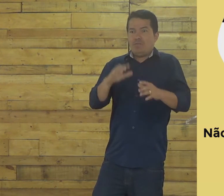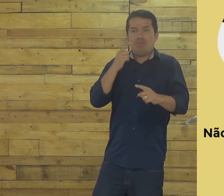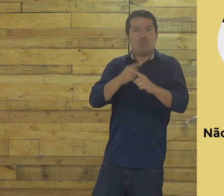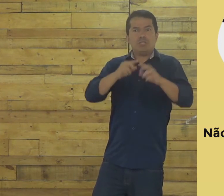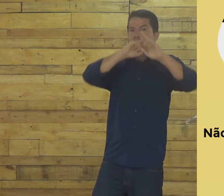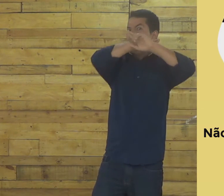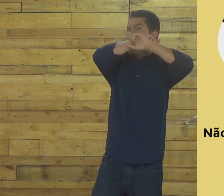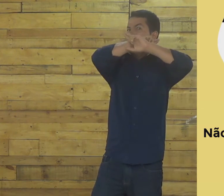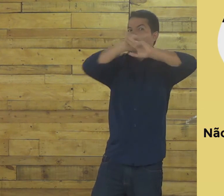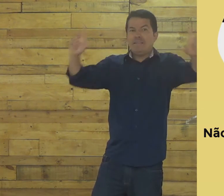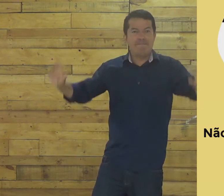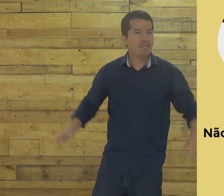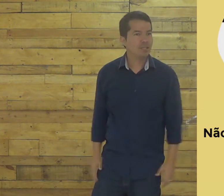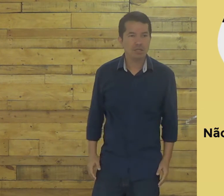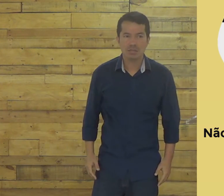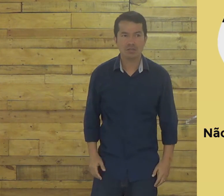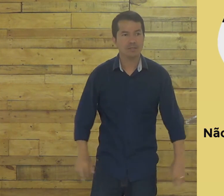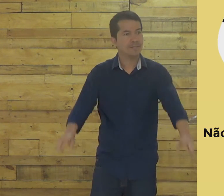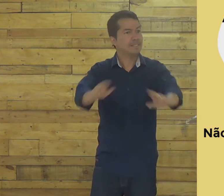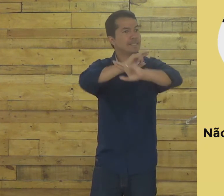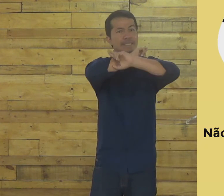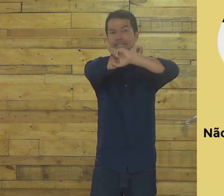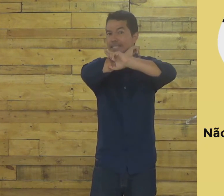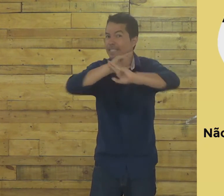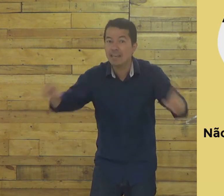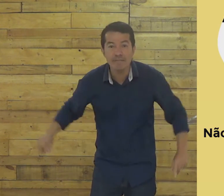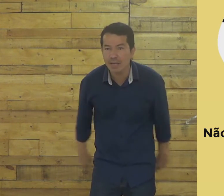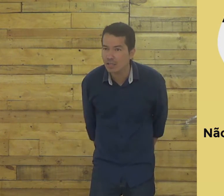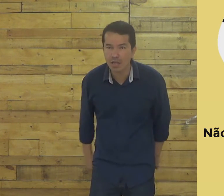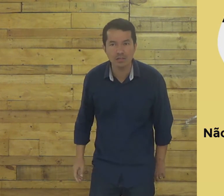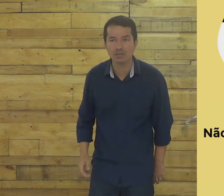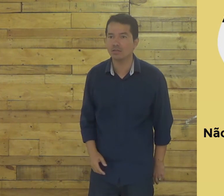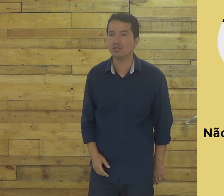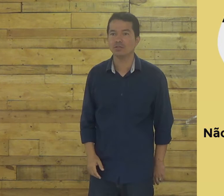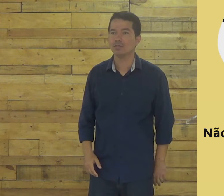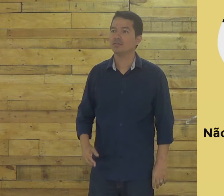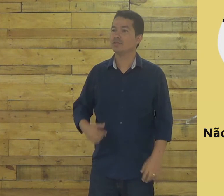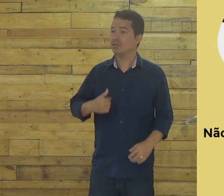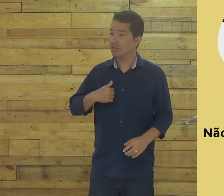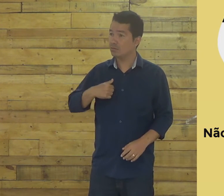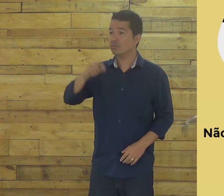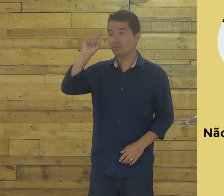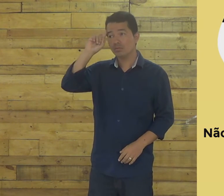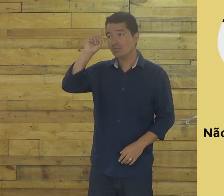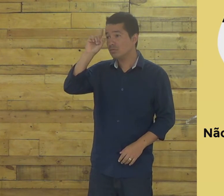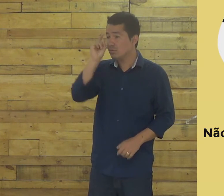E é verdade, hebraico é bem complicado porque é uma língua totalmente diferente.